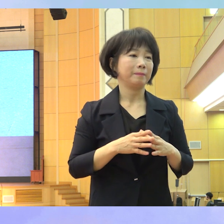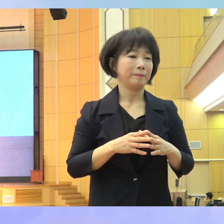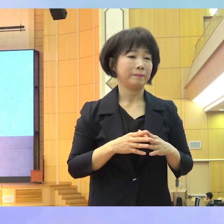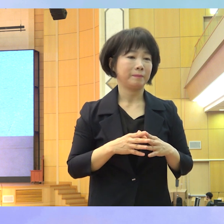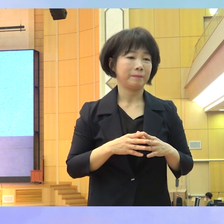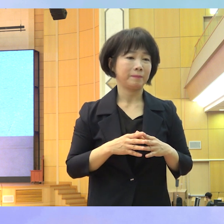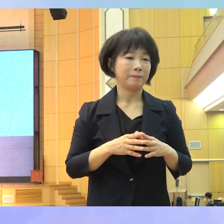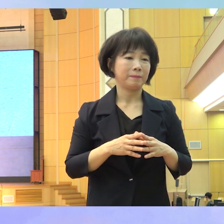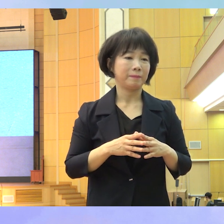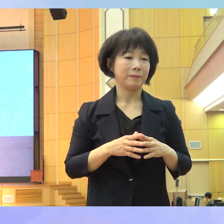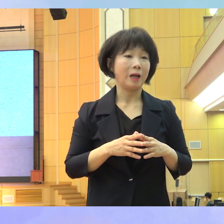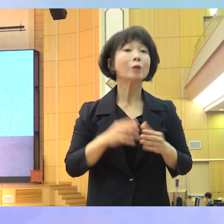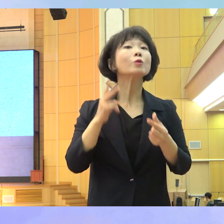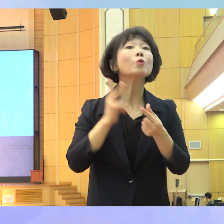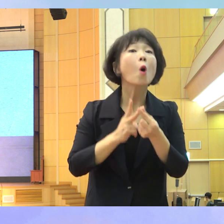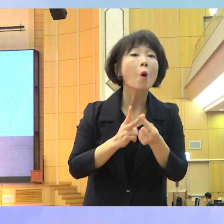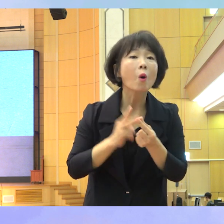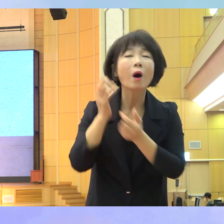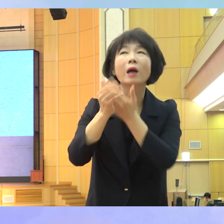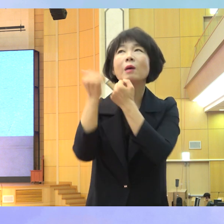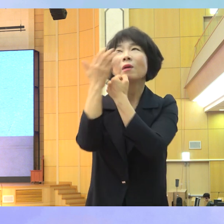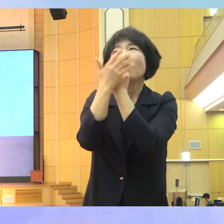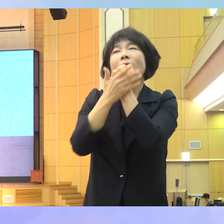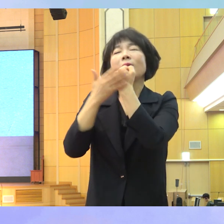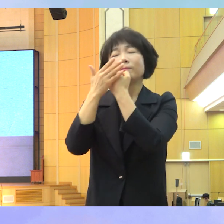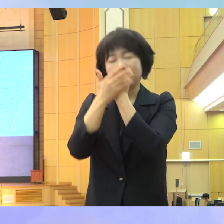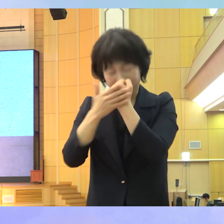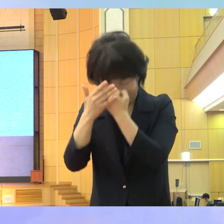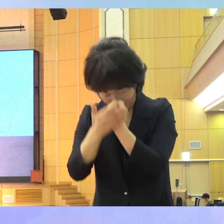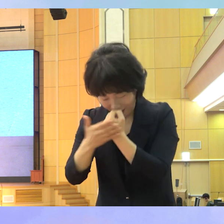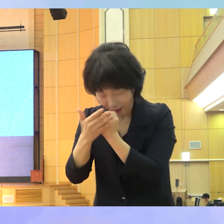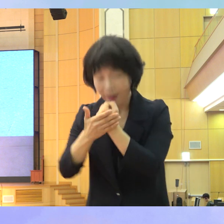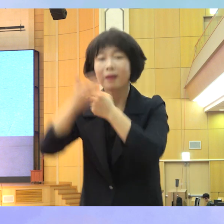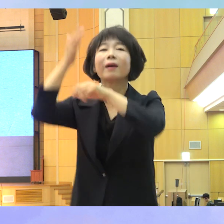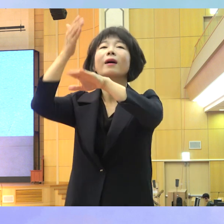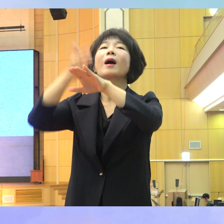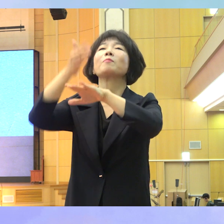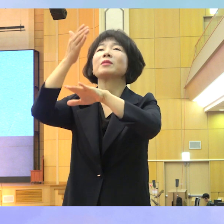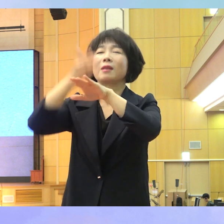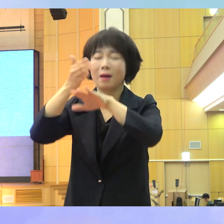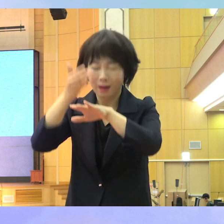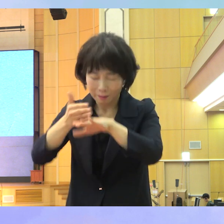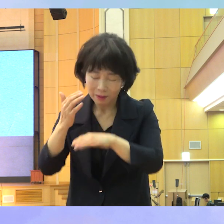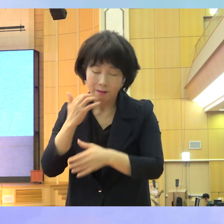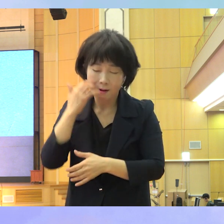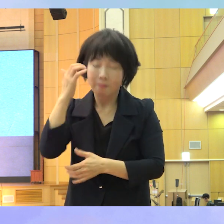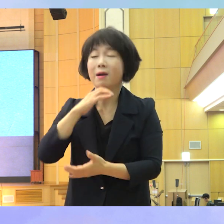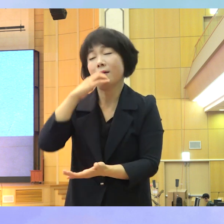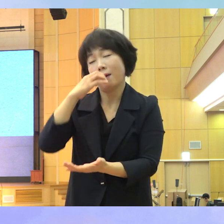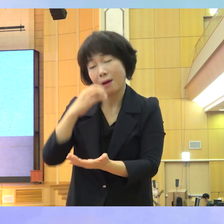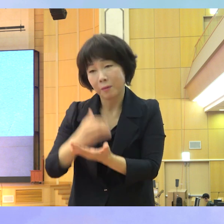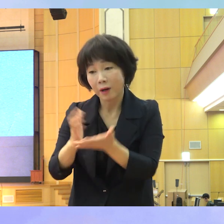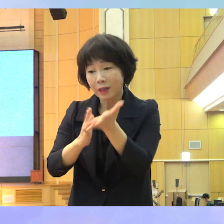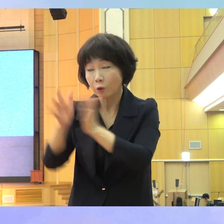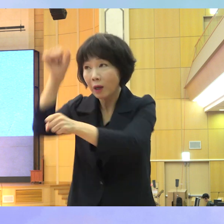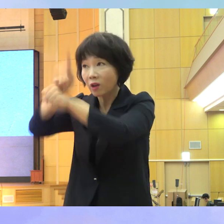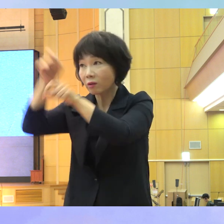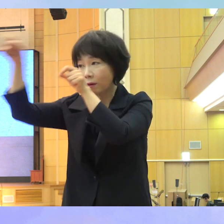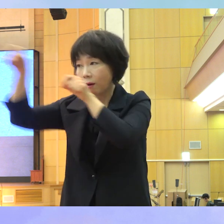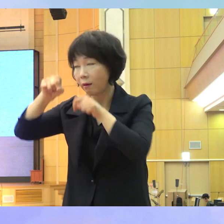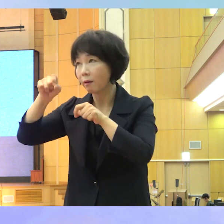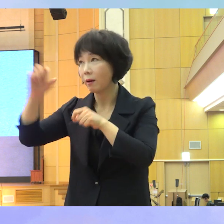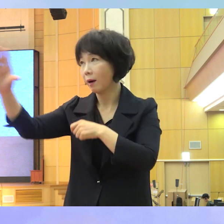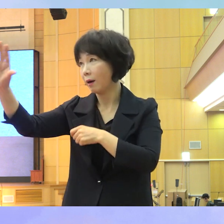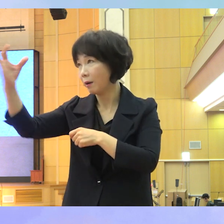은혜에 감사해서, 그리고 또 감격해서 예수님의 성품을 닮아가는 거로